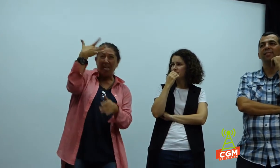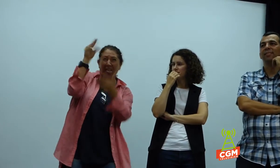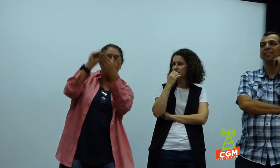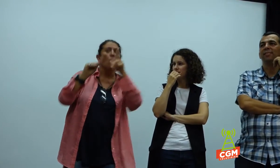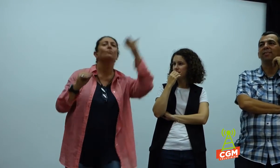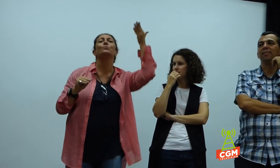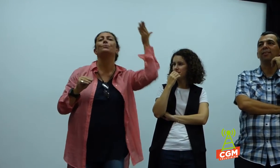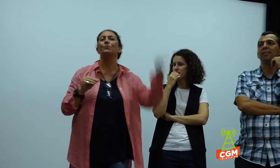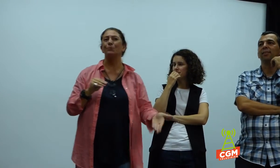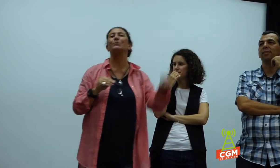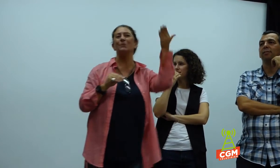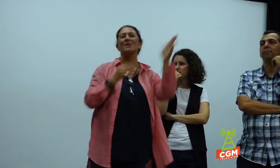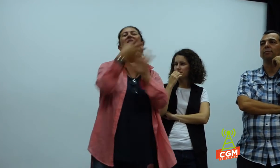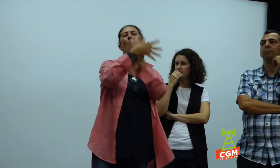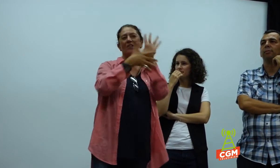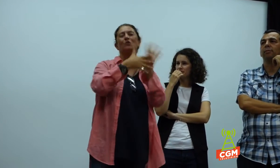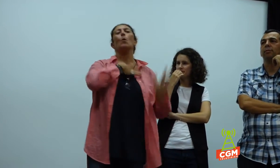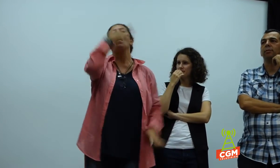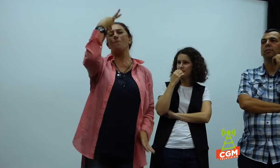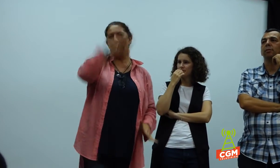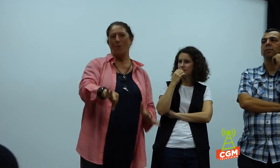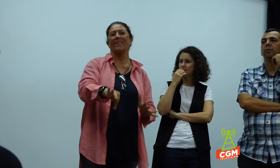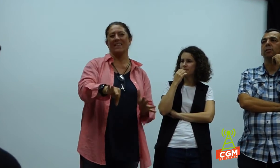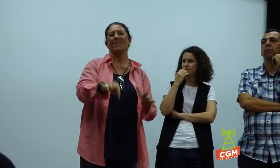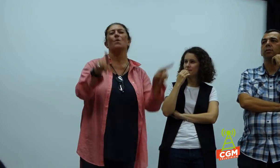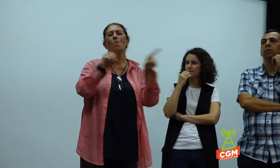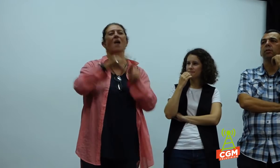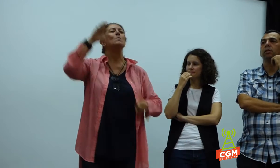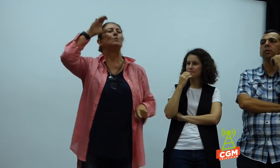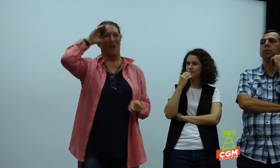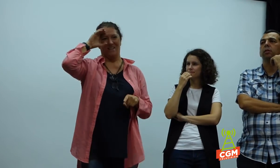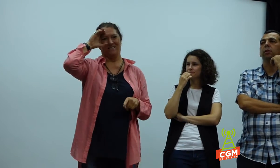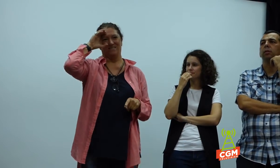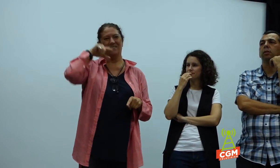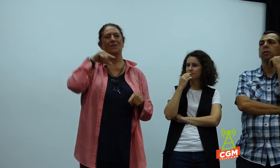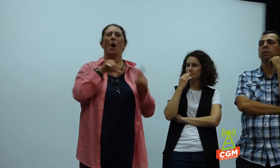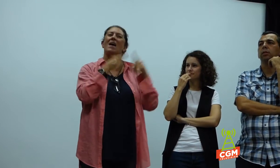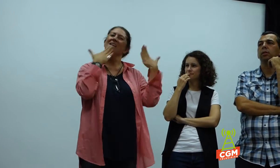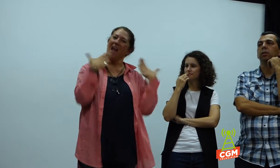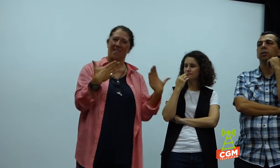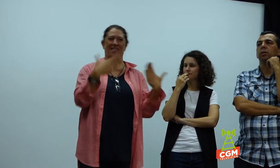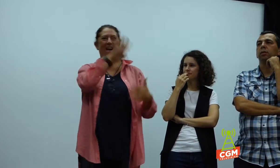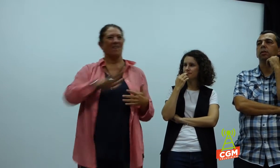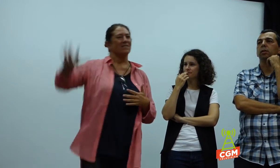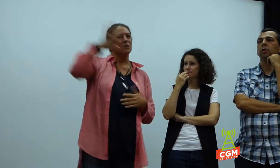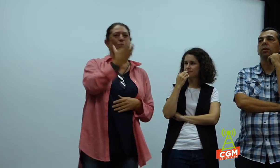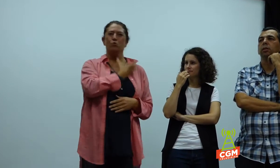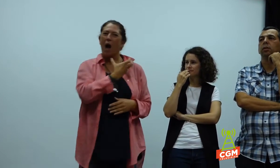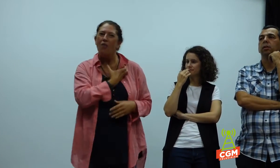y estamos muy emocionados de que se haya conseguido eso, de que por fin la lengua de signos nos puedan escuchar, que nos puedan escuchar a